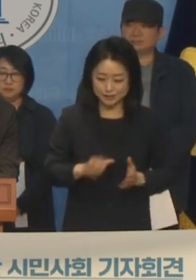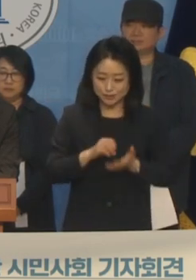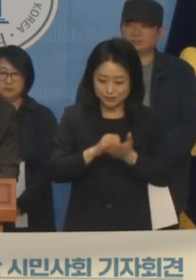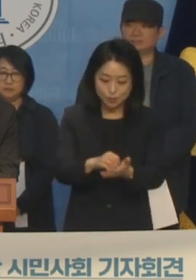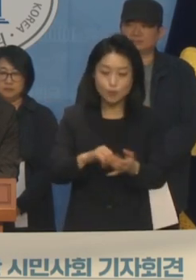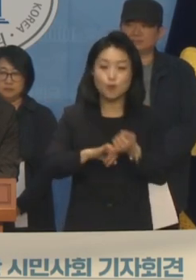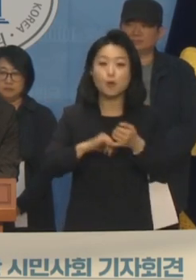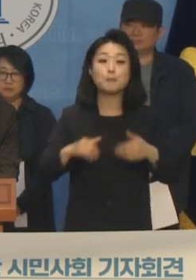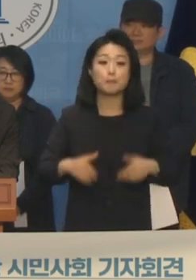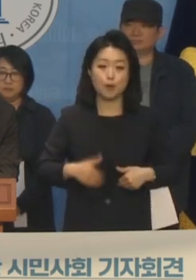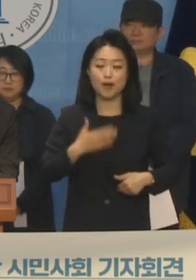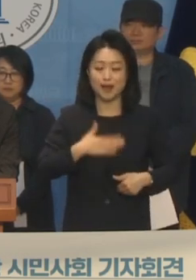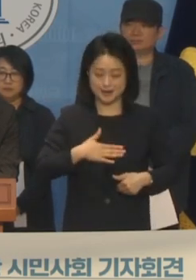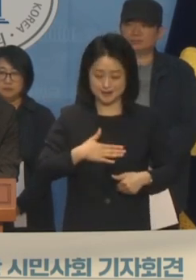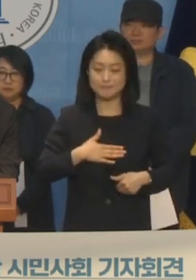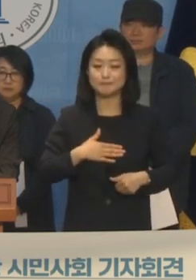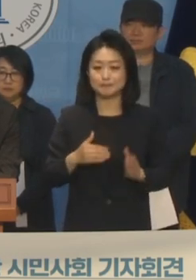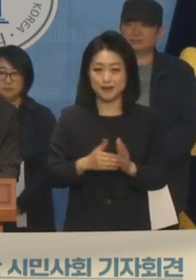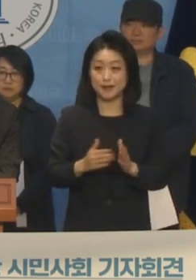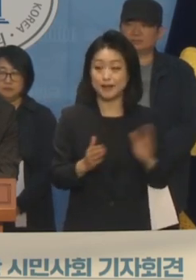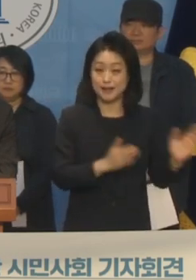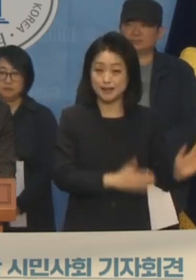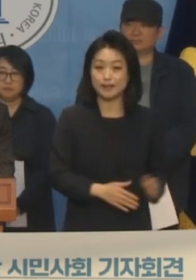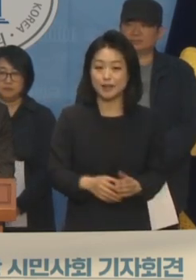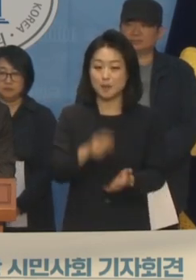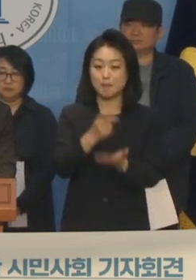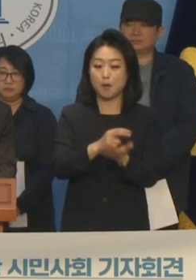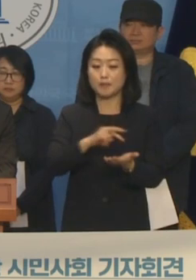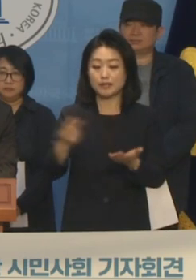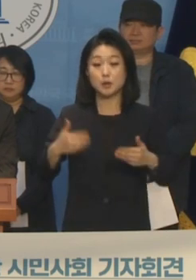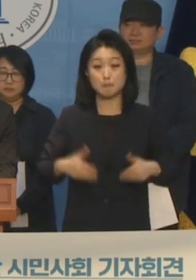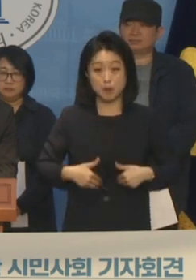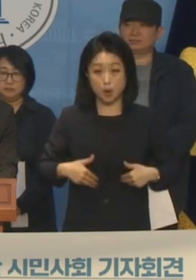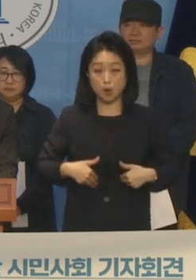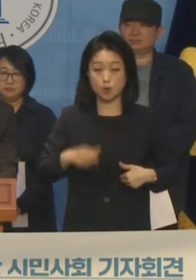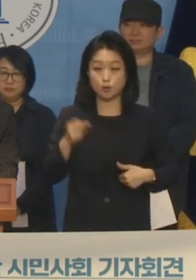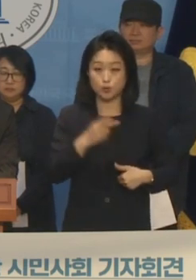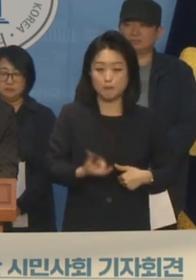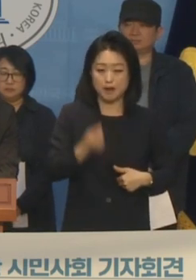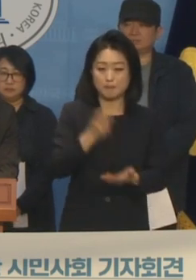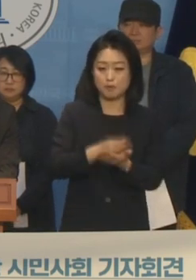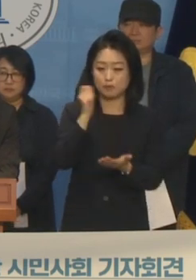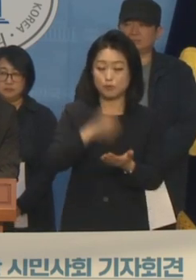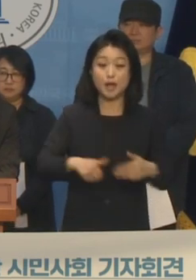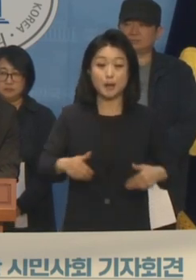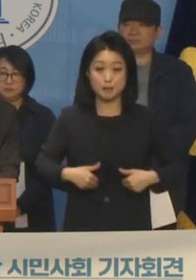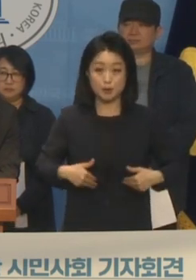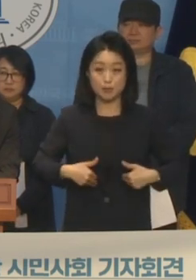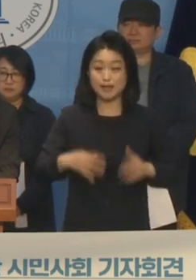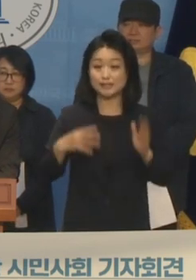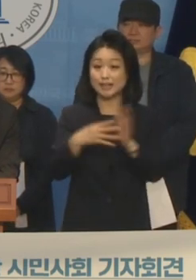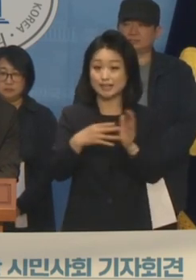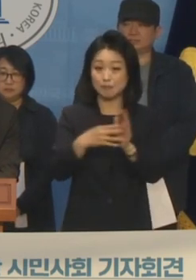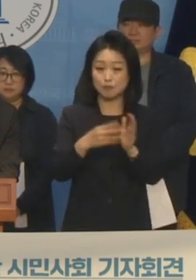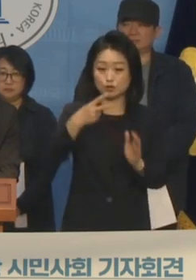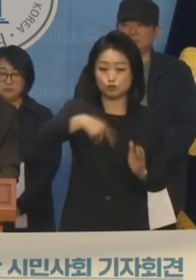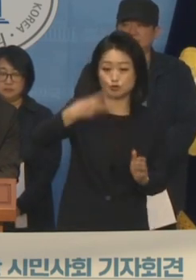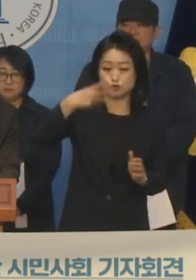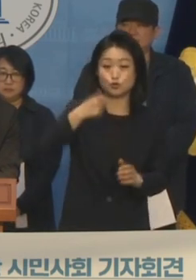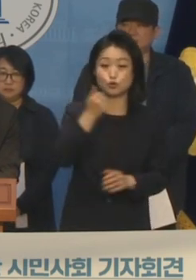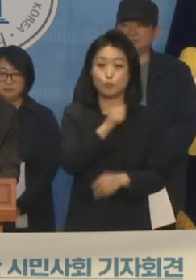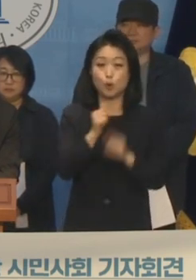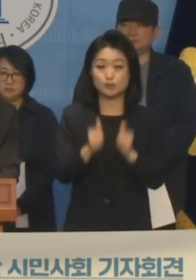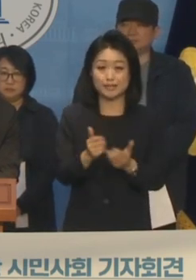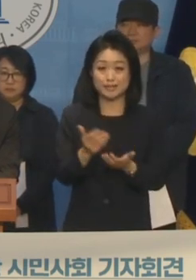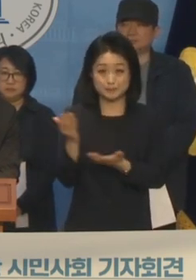반드시 필요함을 잘 알 수 있었습니다. 이어서 이를 위한 법 개정의 필요성 및 조속한 입법 필요성에 대해 사단법인 두루의 김진 변호사님께서